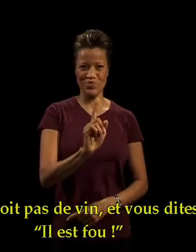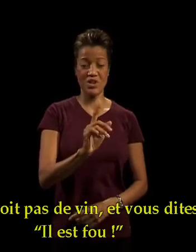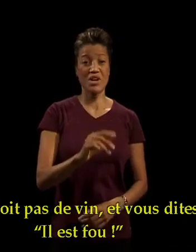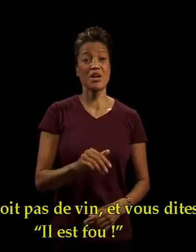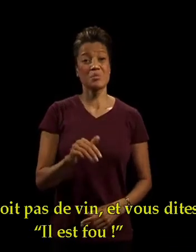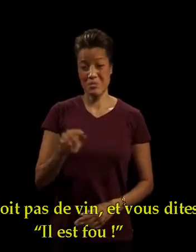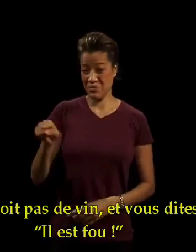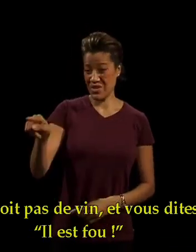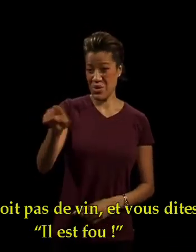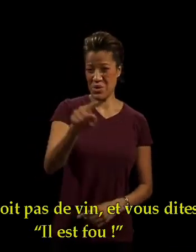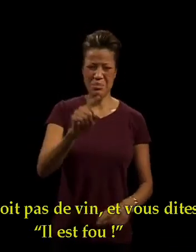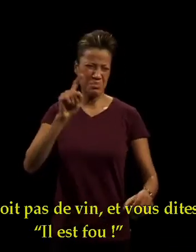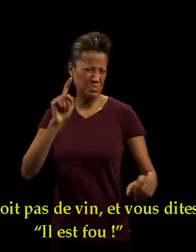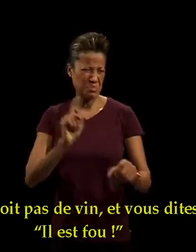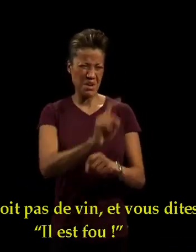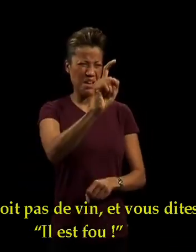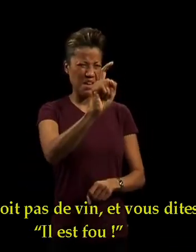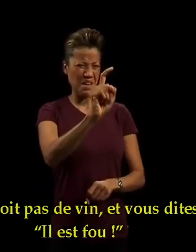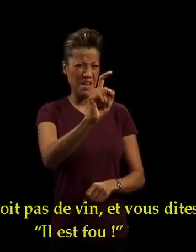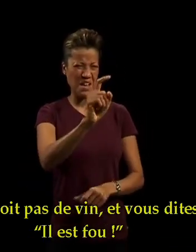Et vous dites « Il est fou ».